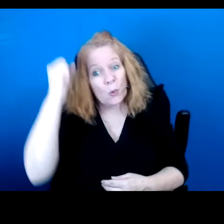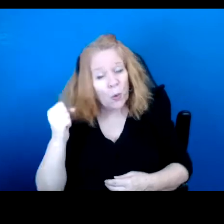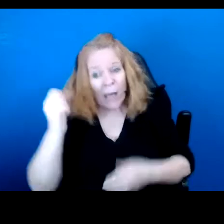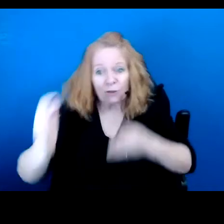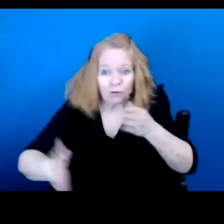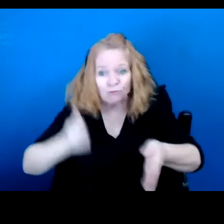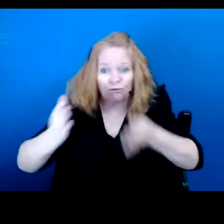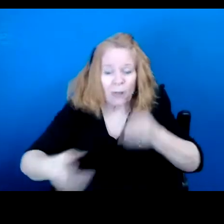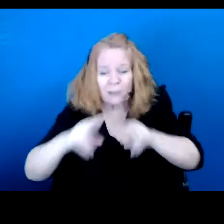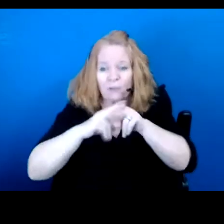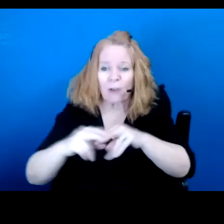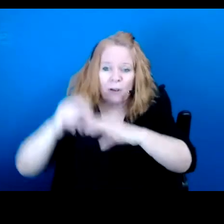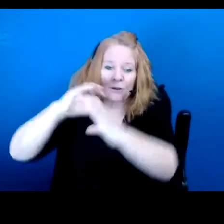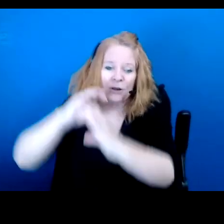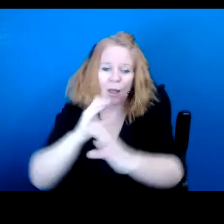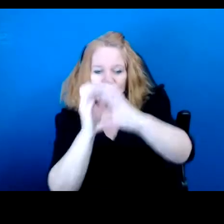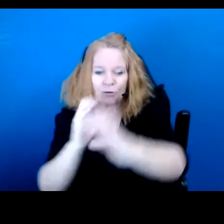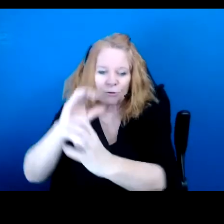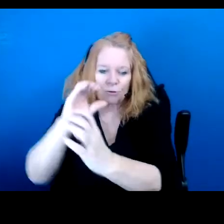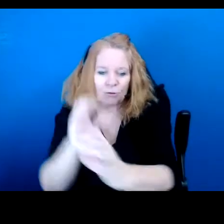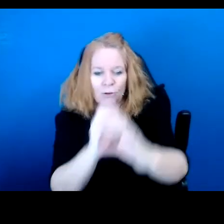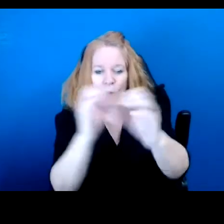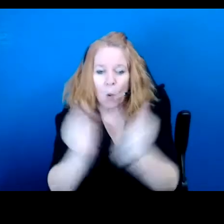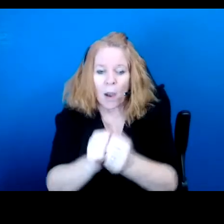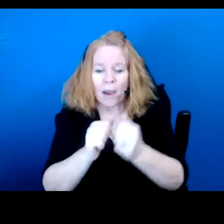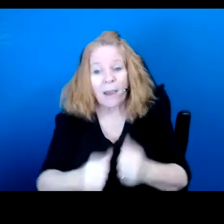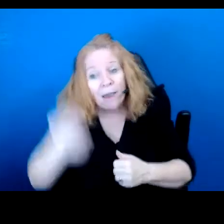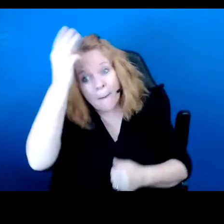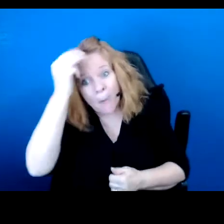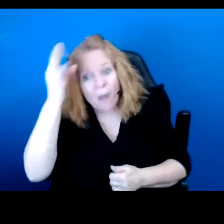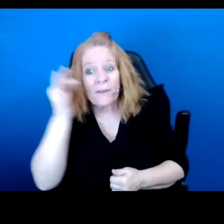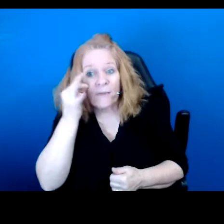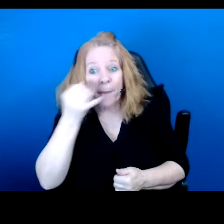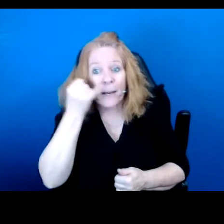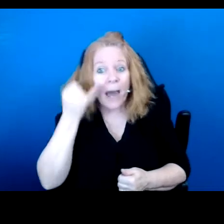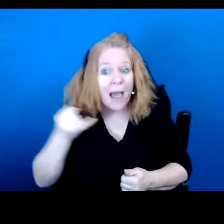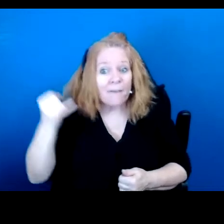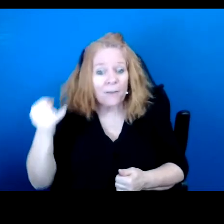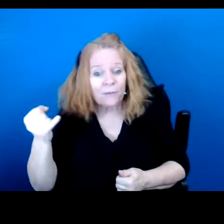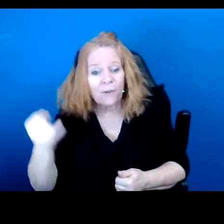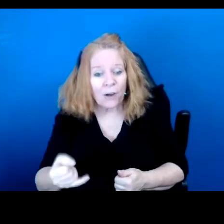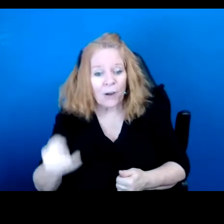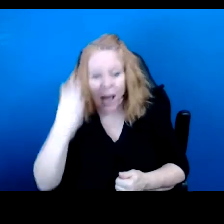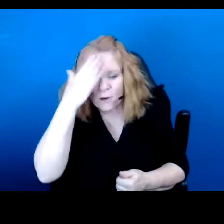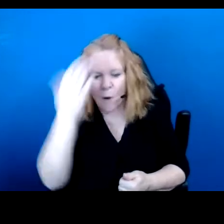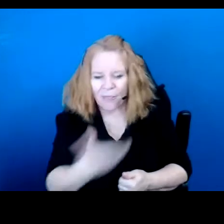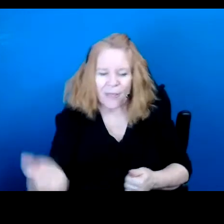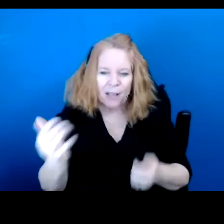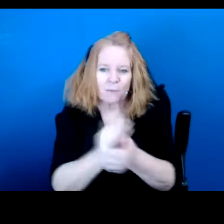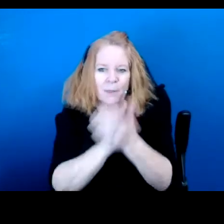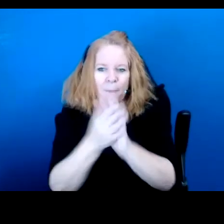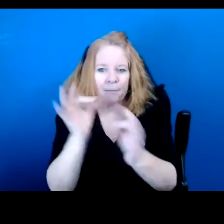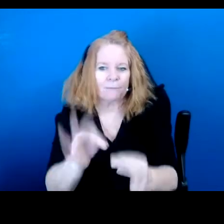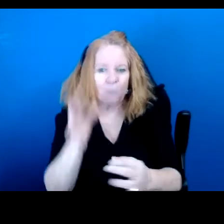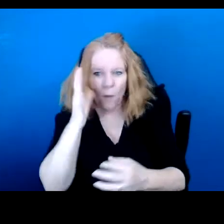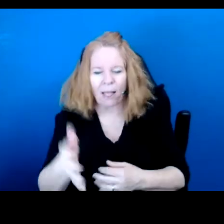vamos a sus moviéndonos a través del tren donde con fabi marvin